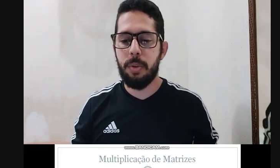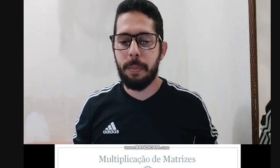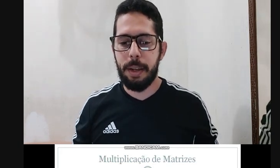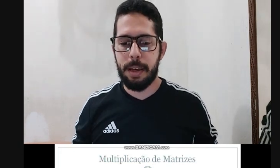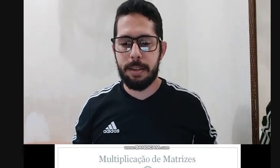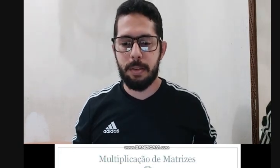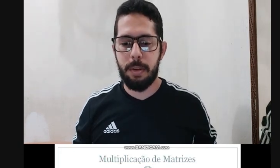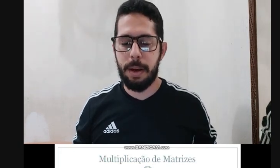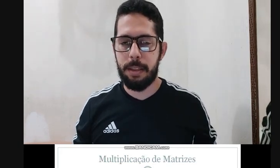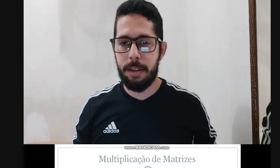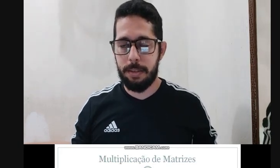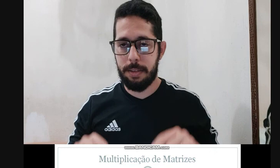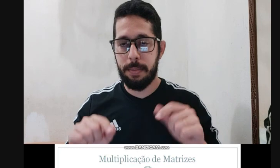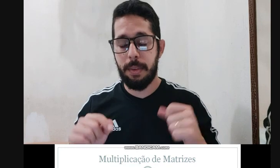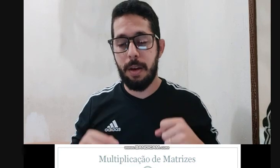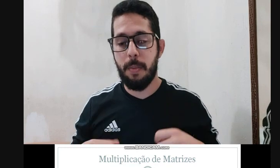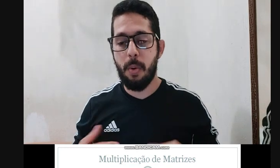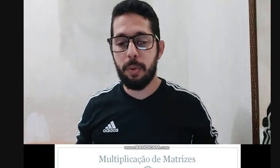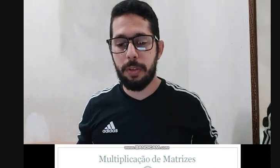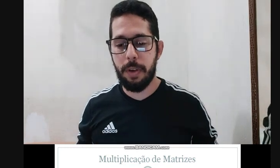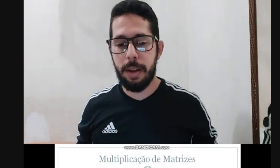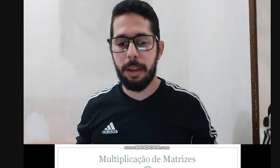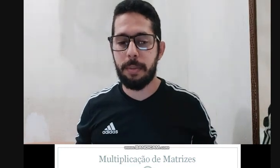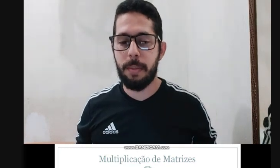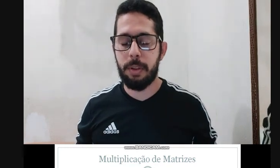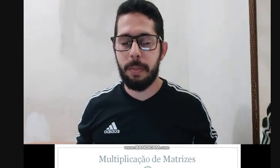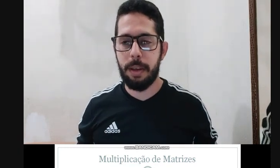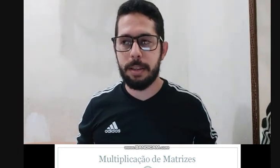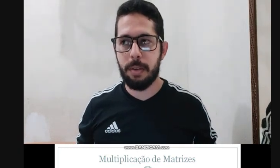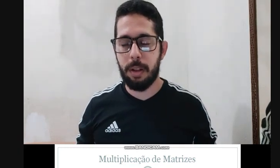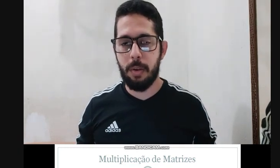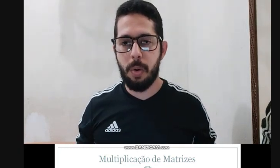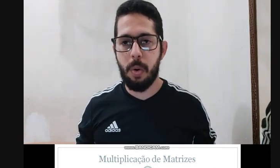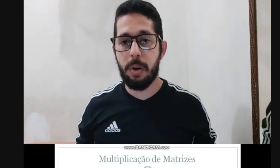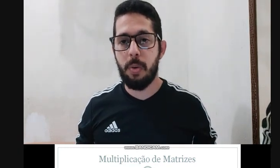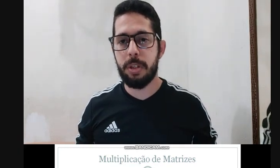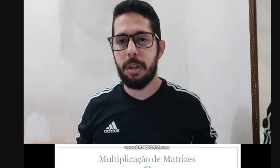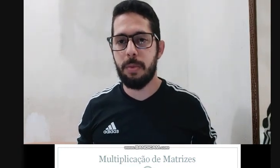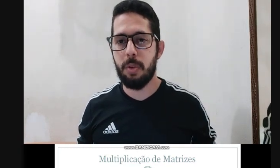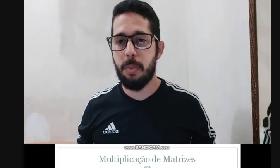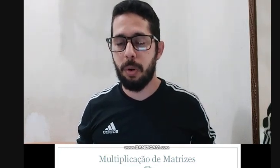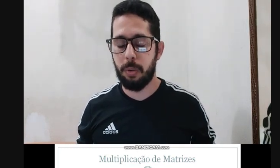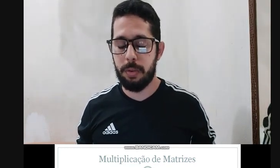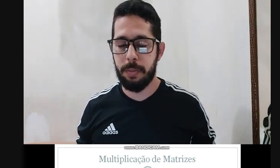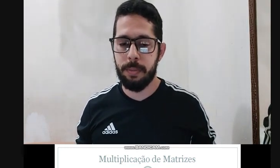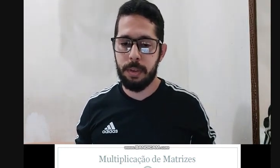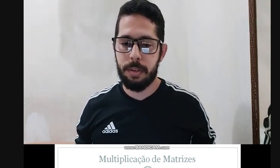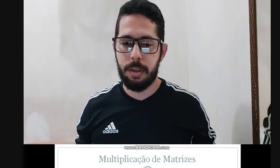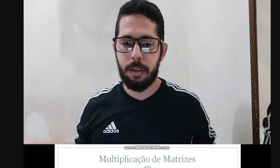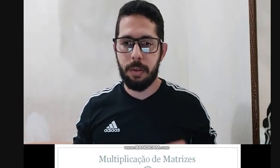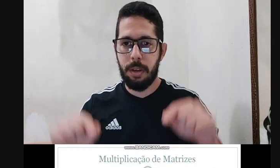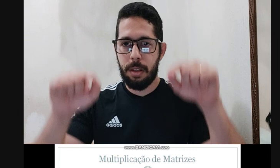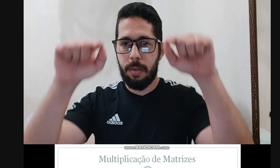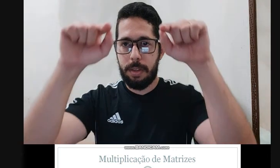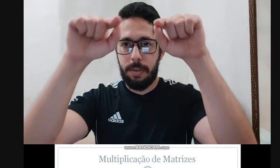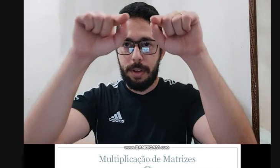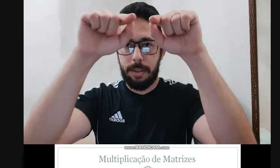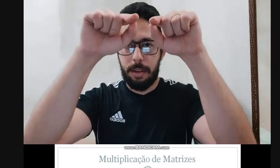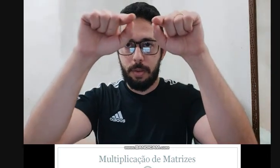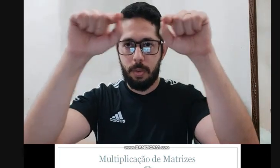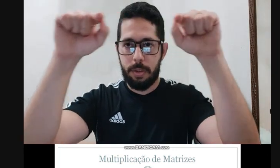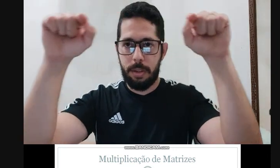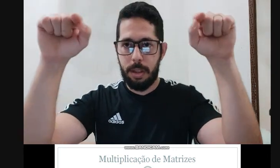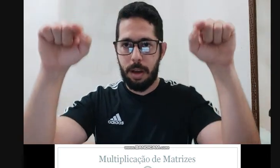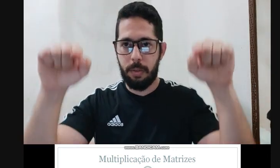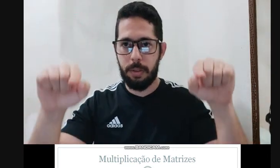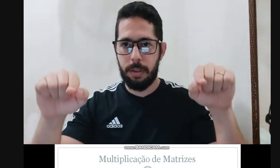Na multiplicação de matrizes, é um pouco diferente, porque a multiplicação ela não ocorre com os termos homólogos, certo? Então, você vai